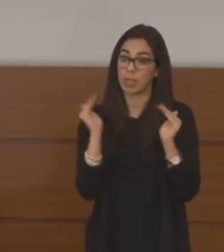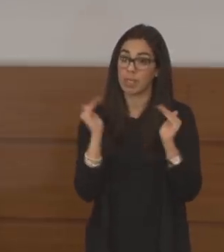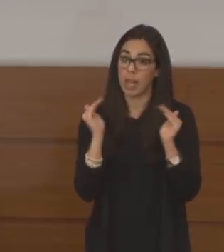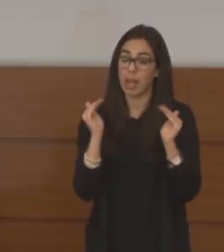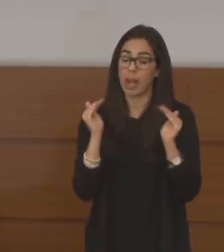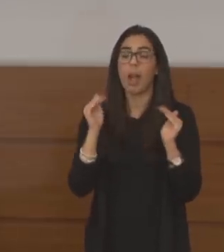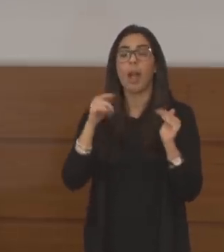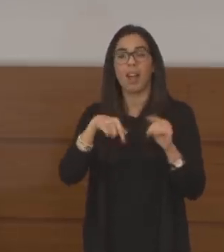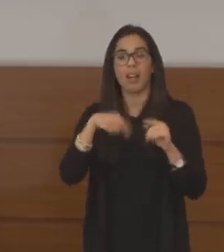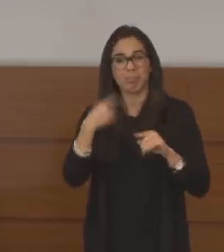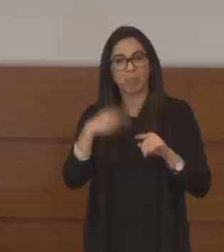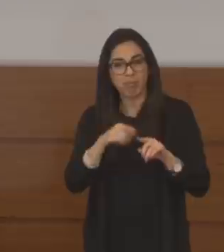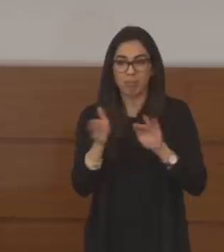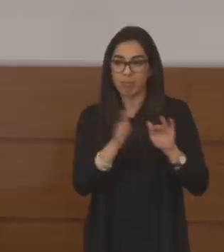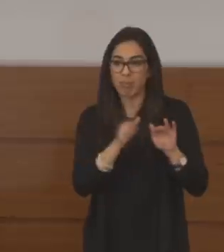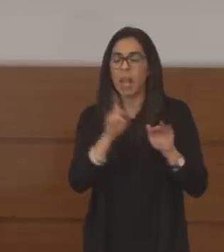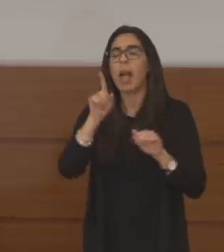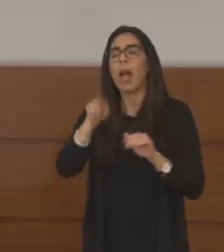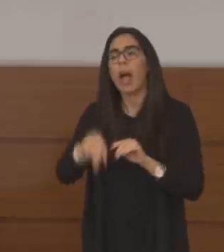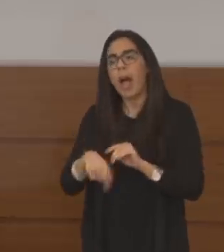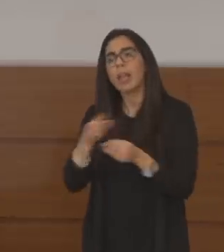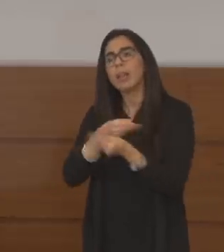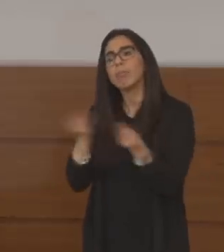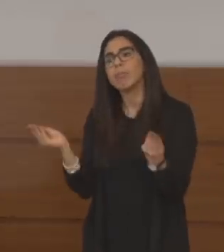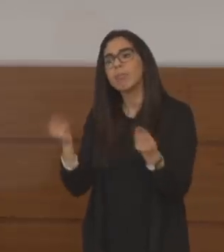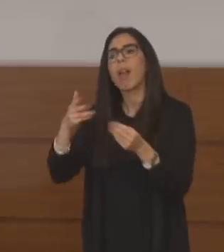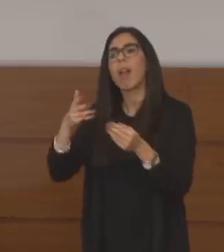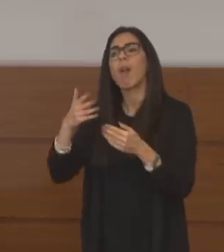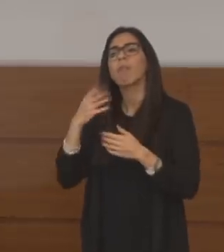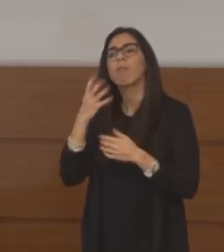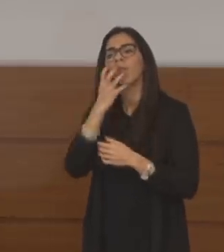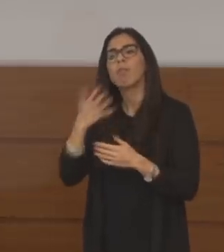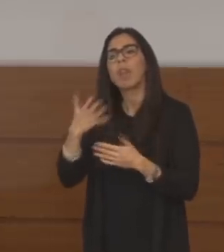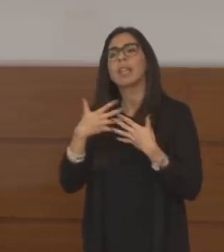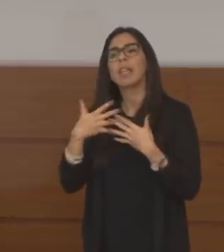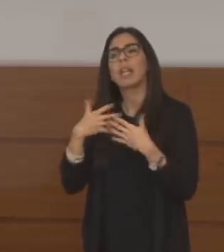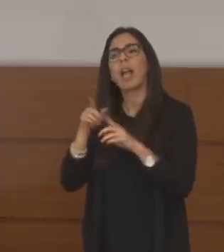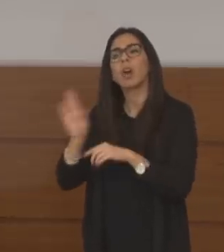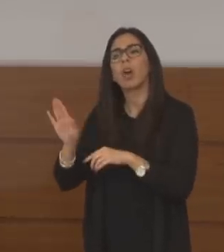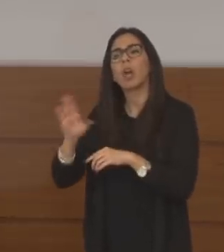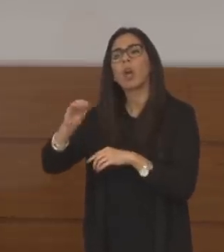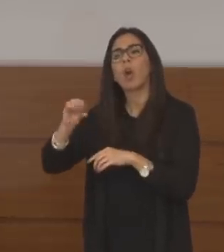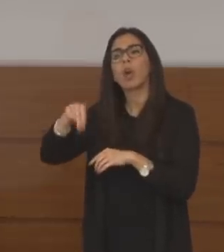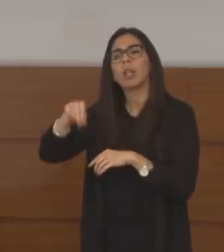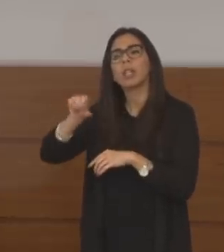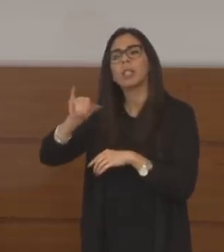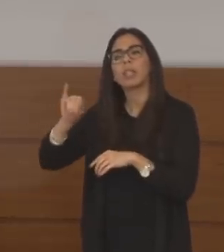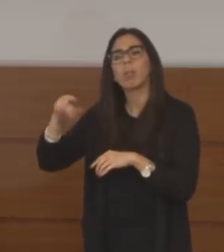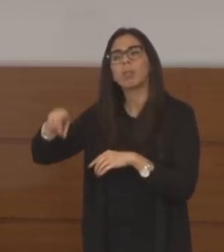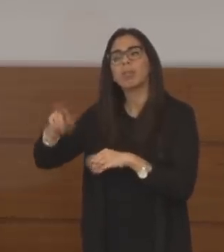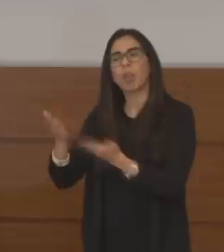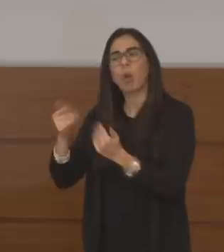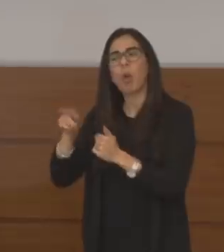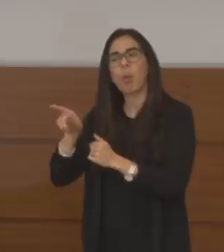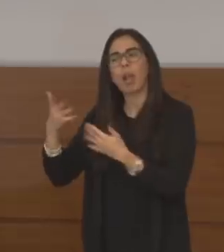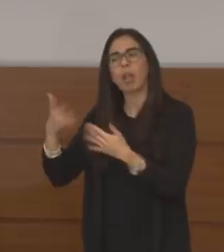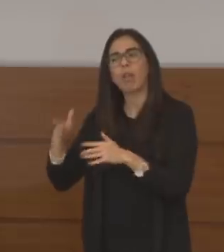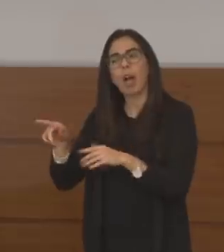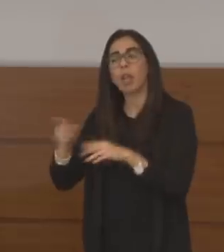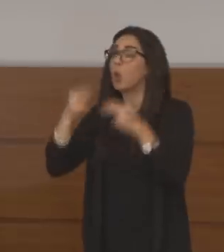ventilatori che sono stati acquisiti da consip una disponibilità complessiva di